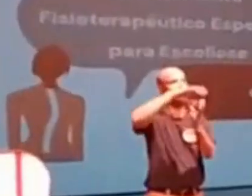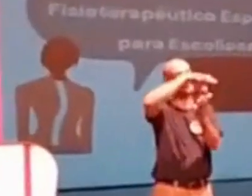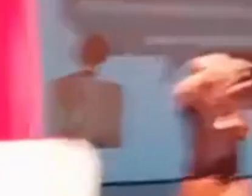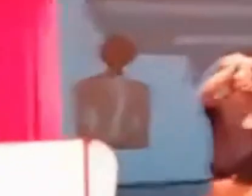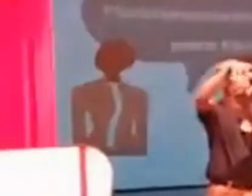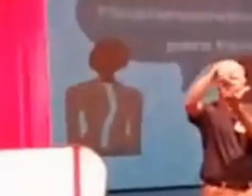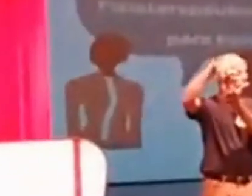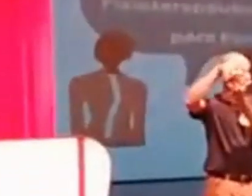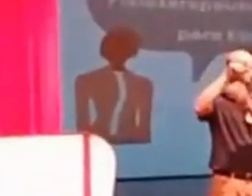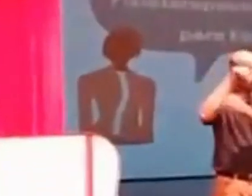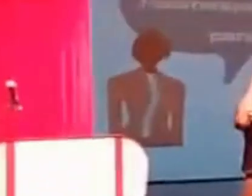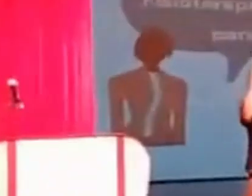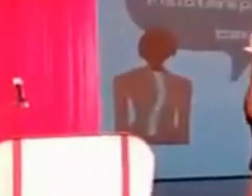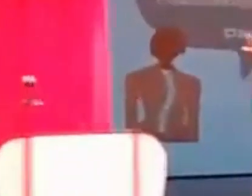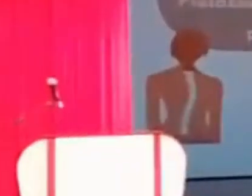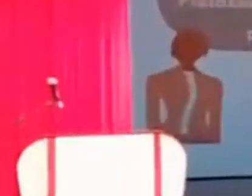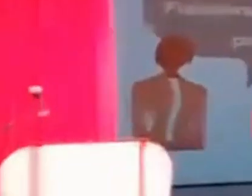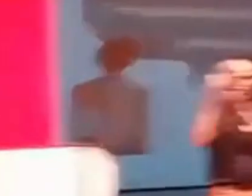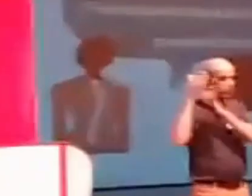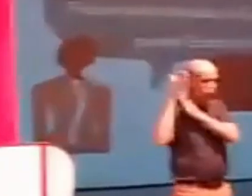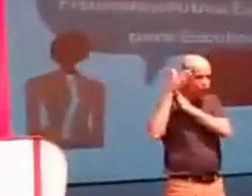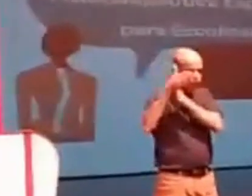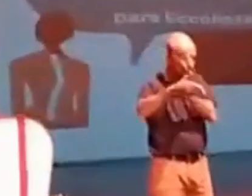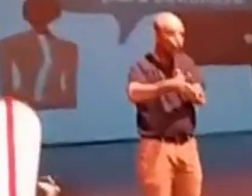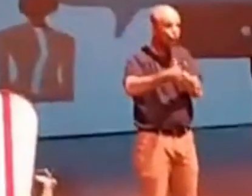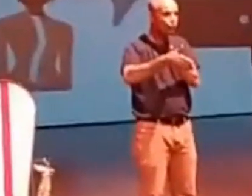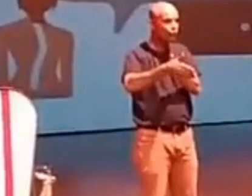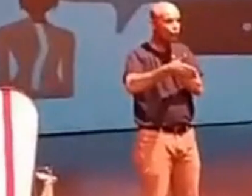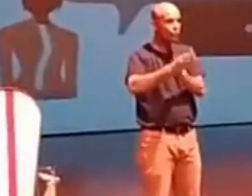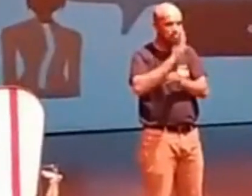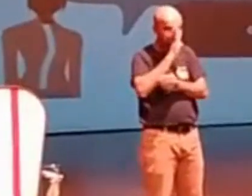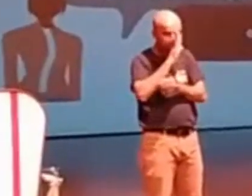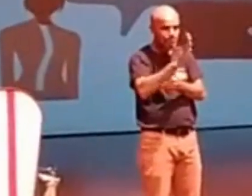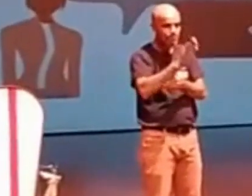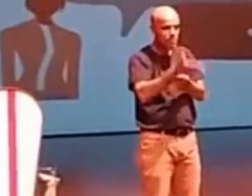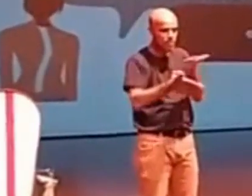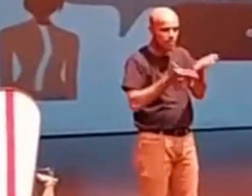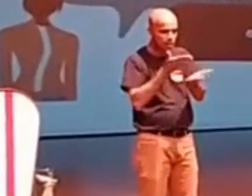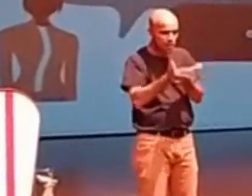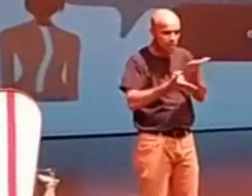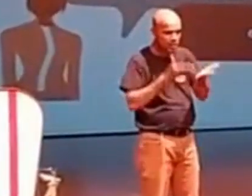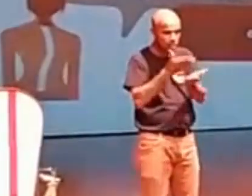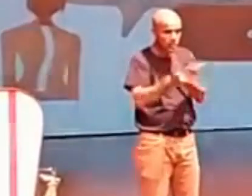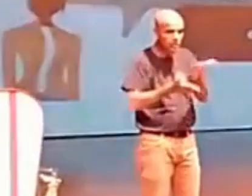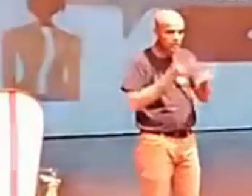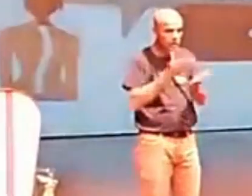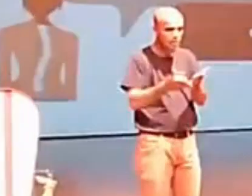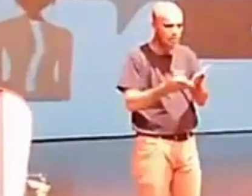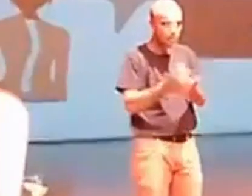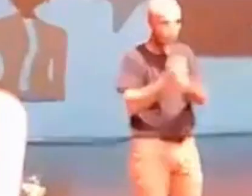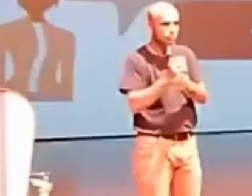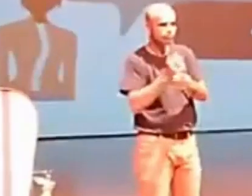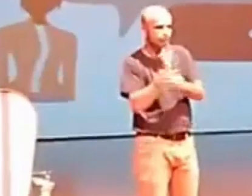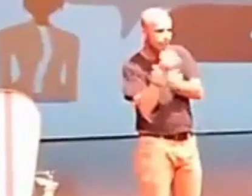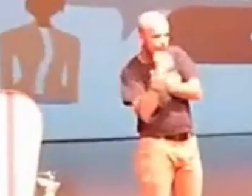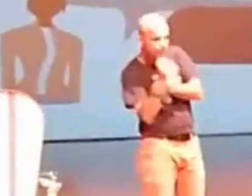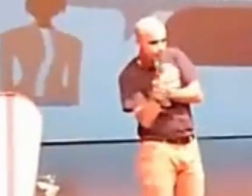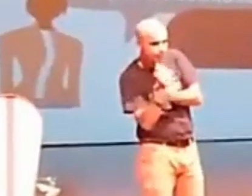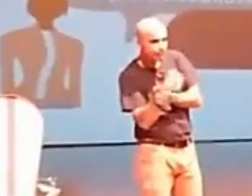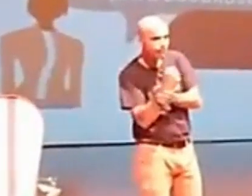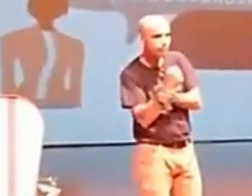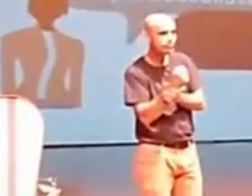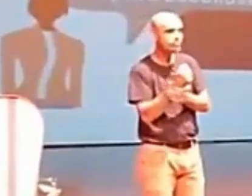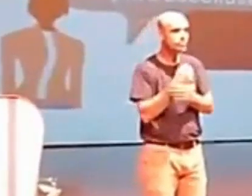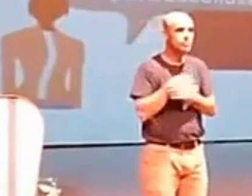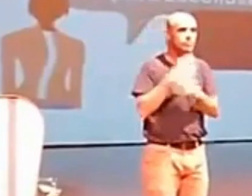internacional, como eu disse antes, e que se dedica exclusivamente ao tratamento não cirúrgico da escoliose. E quando eu fui para lá, eu